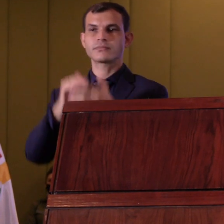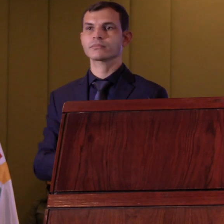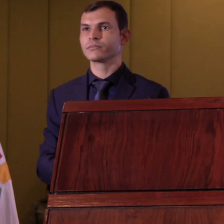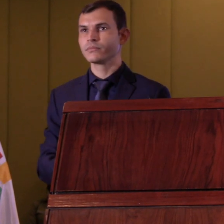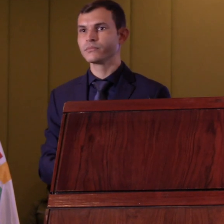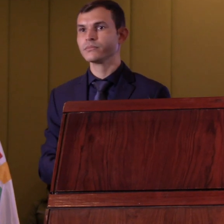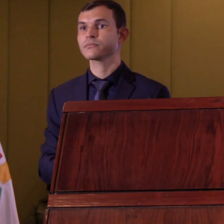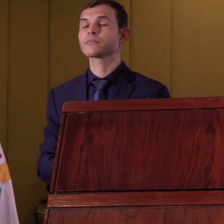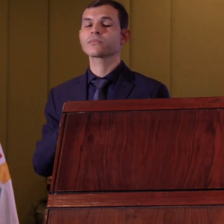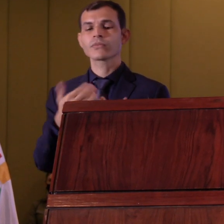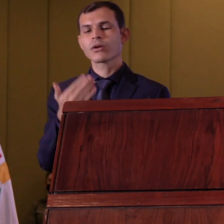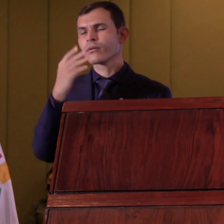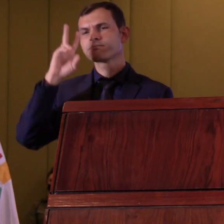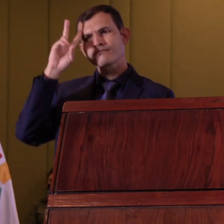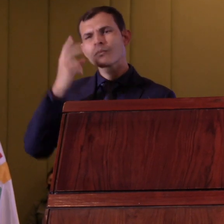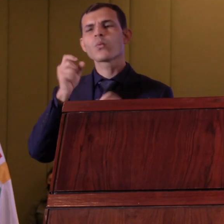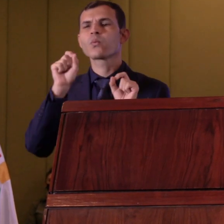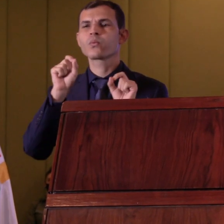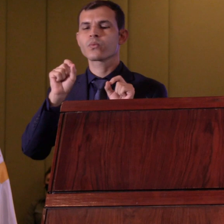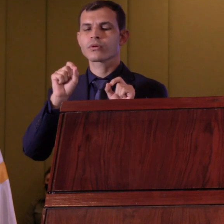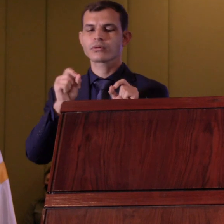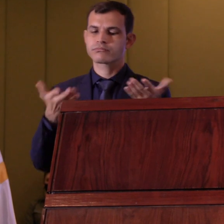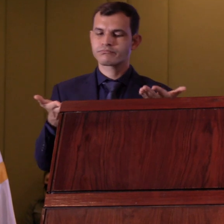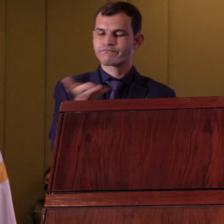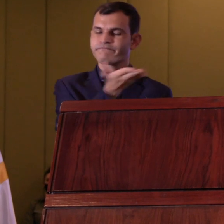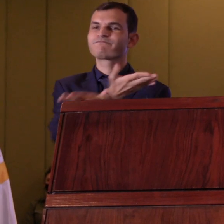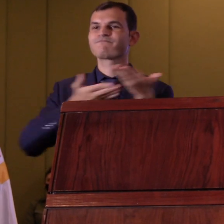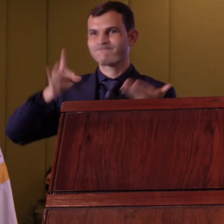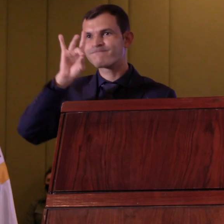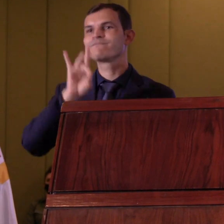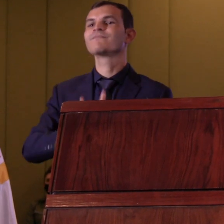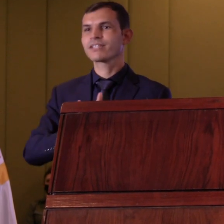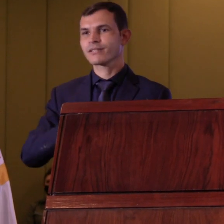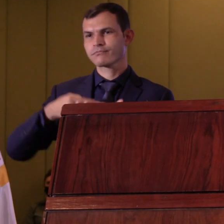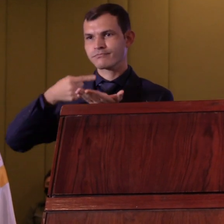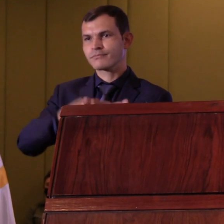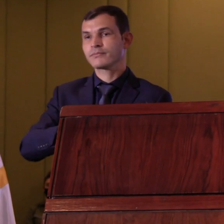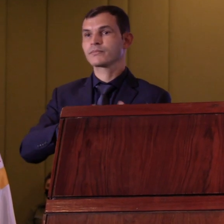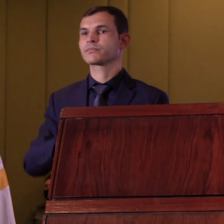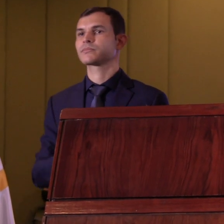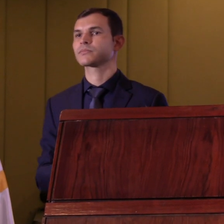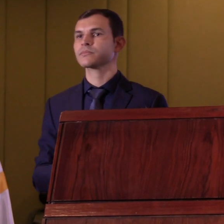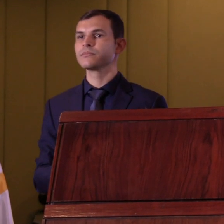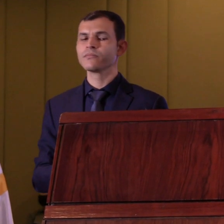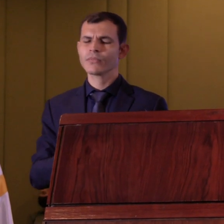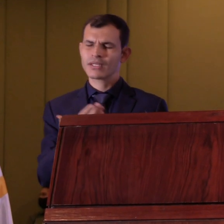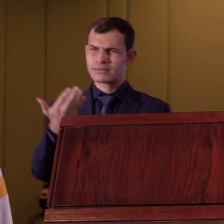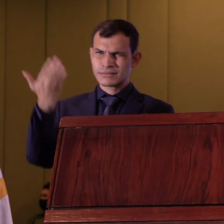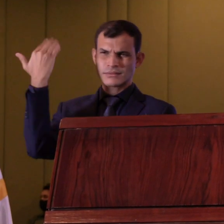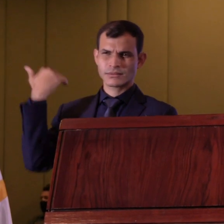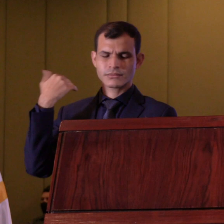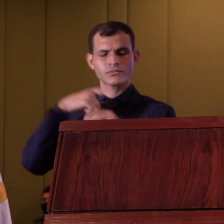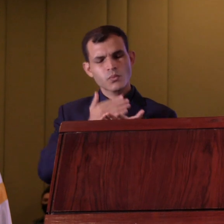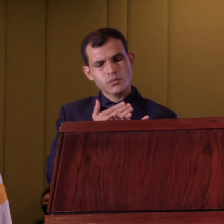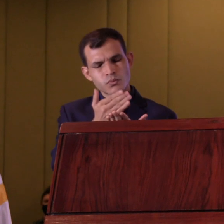de cooperação e parceria binacional. Para o desenvolvimento sustentável, desde o início da sua construção, nos